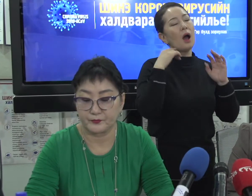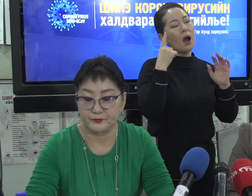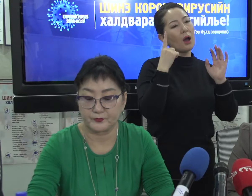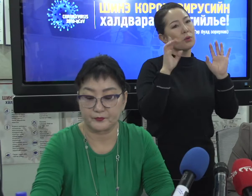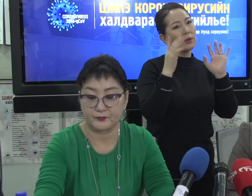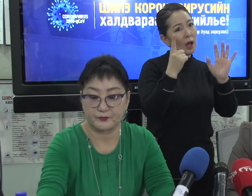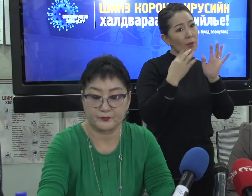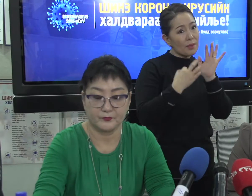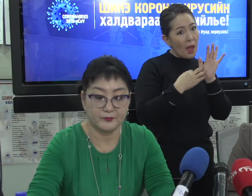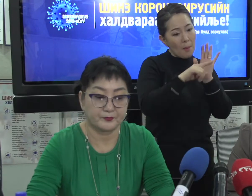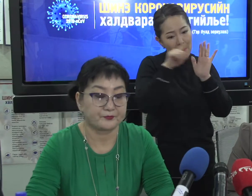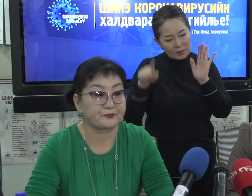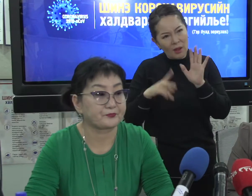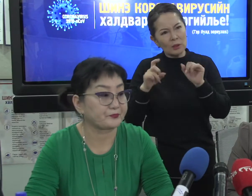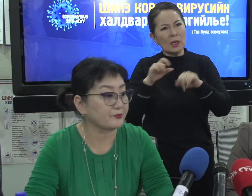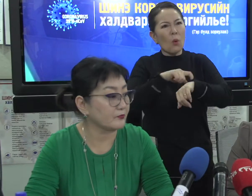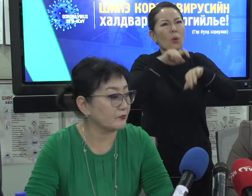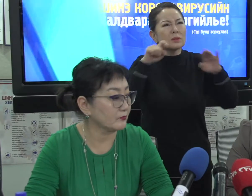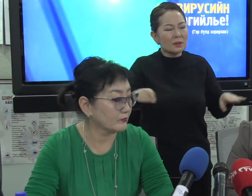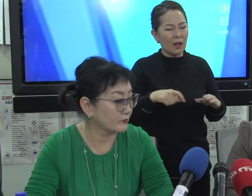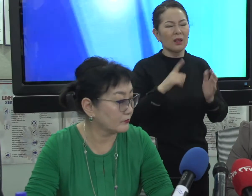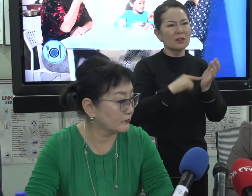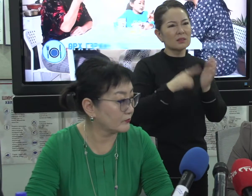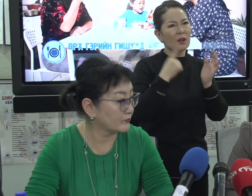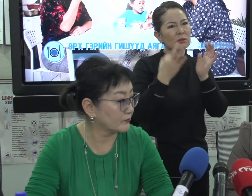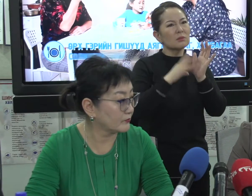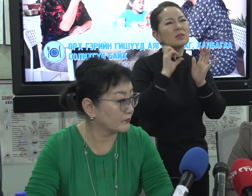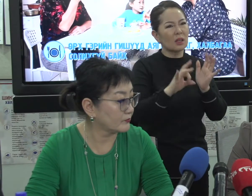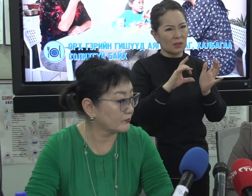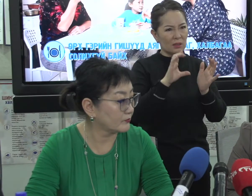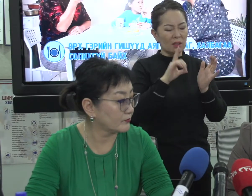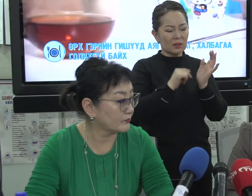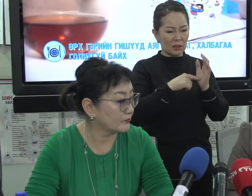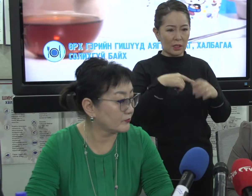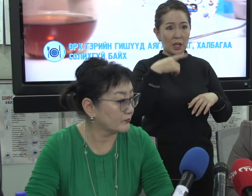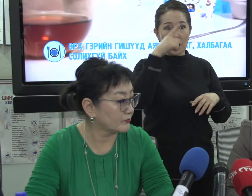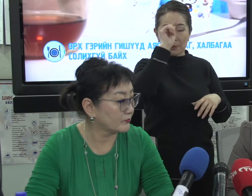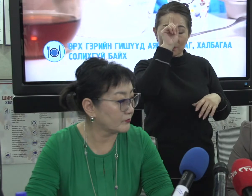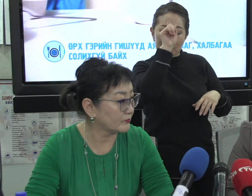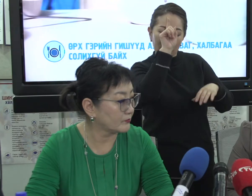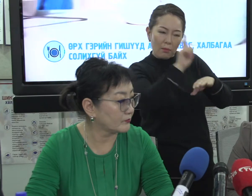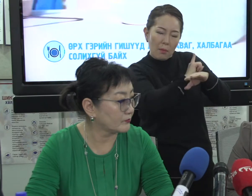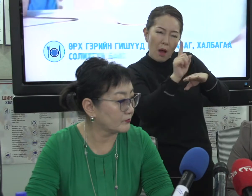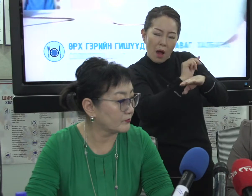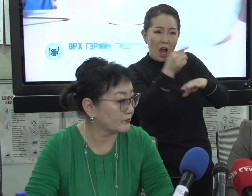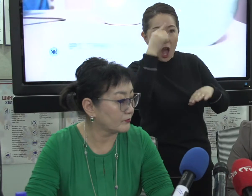байна гэсэн ийм чиглэлийг өгч байгаа. За ер нь бол эмчилгээнд орж байгаа нэг өөрчлөлт бол